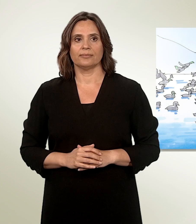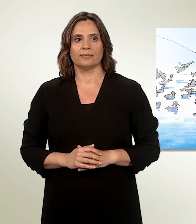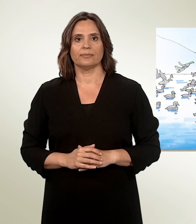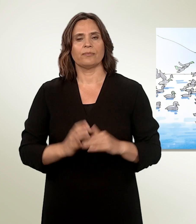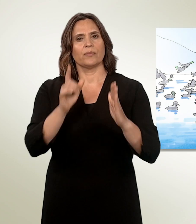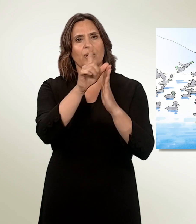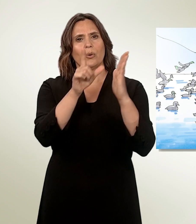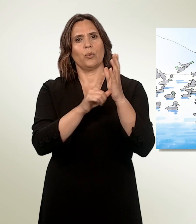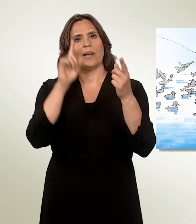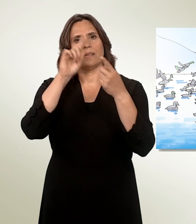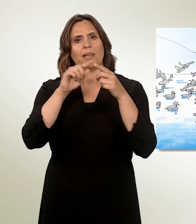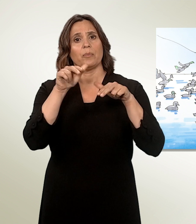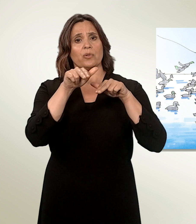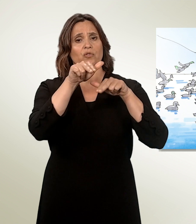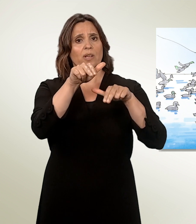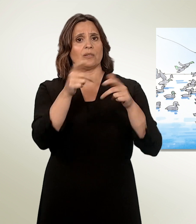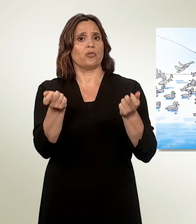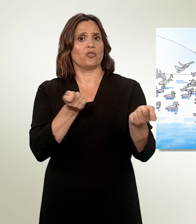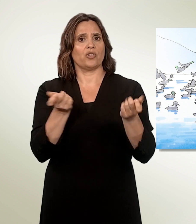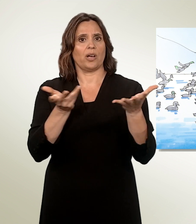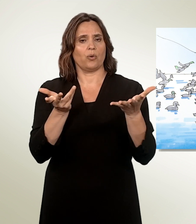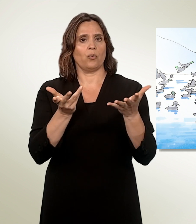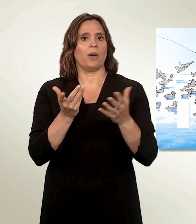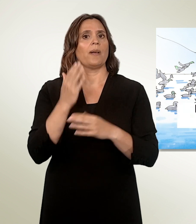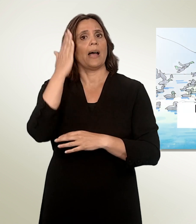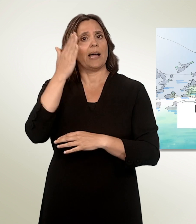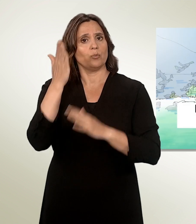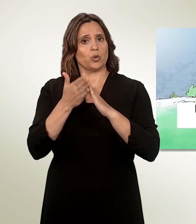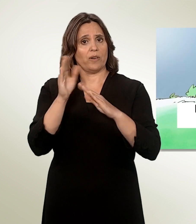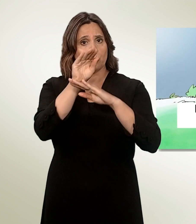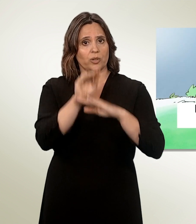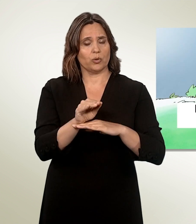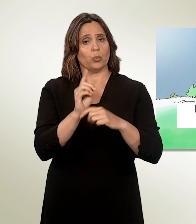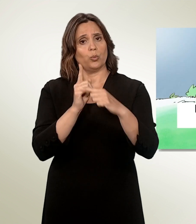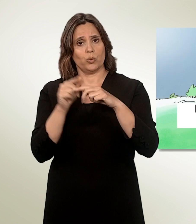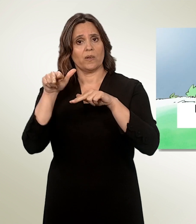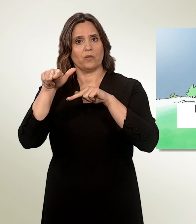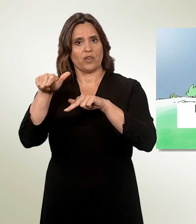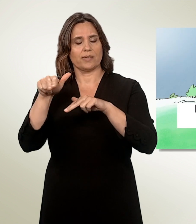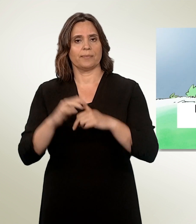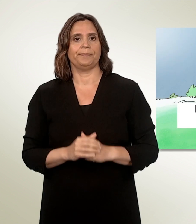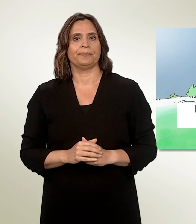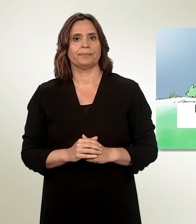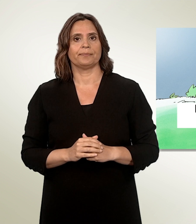La loi sur la chasse règle la protection des animaux sauvages et la chasse. La loi en vigueur, qui date